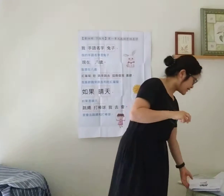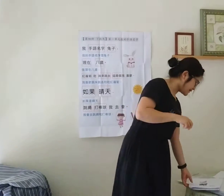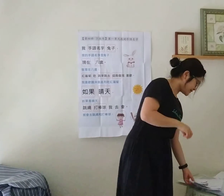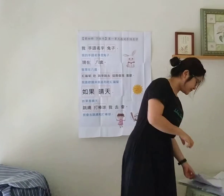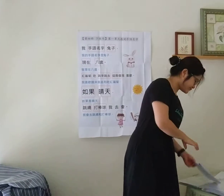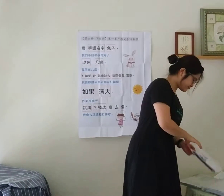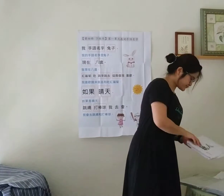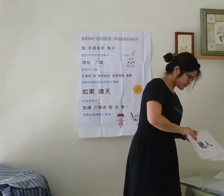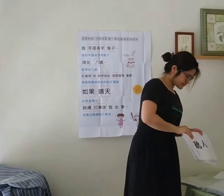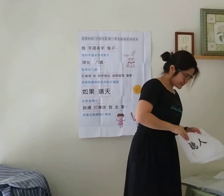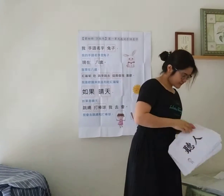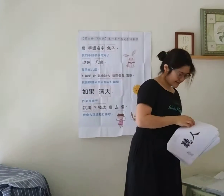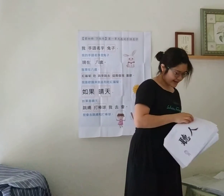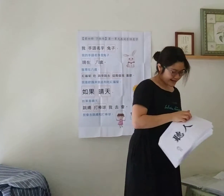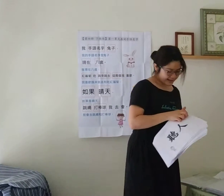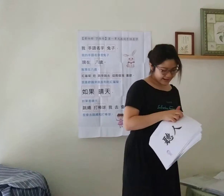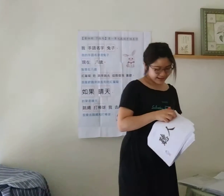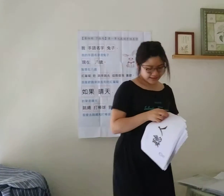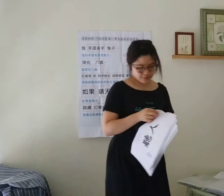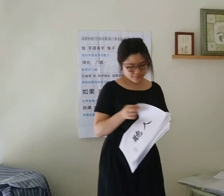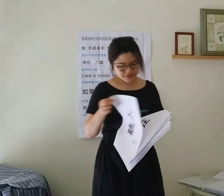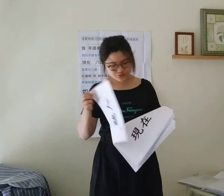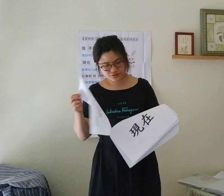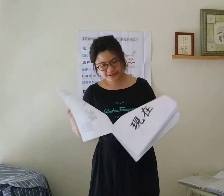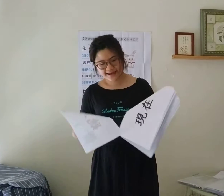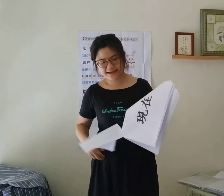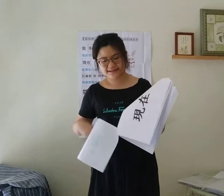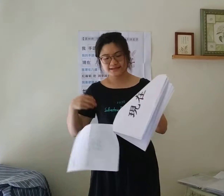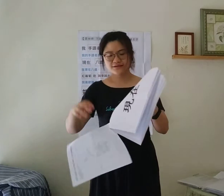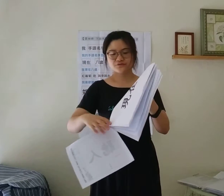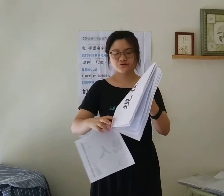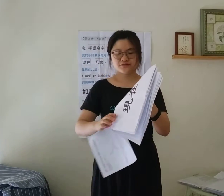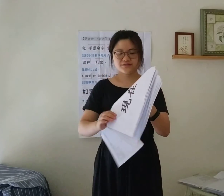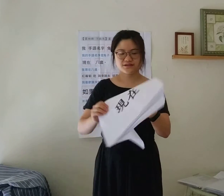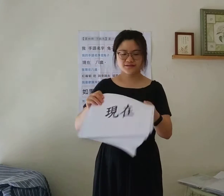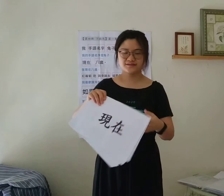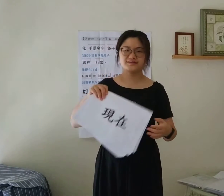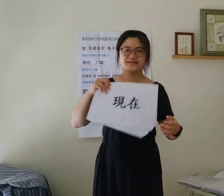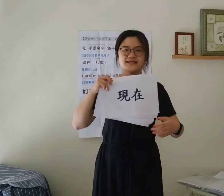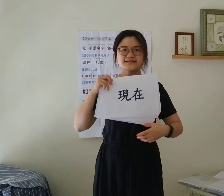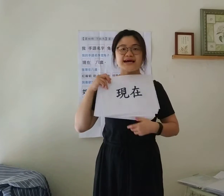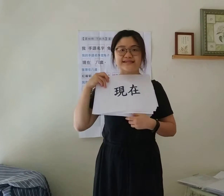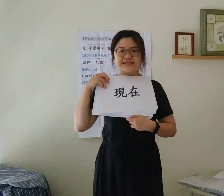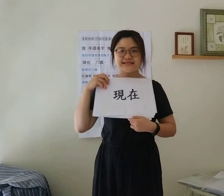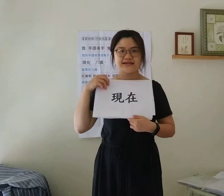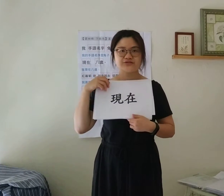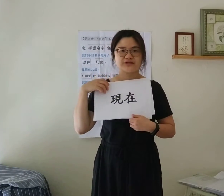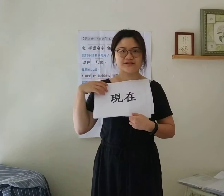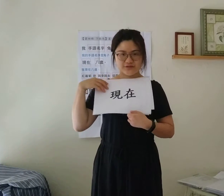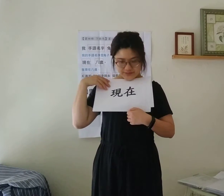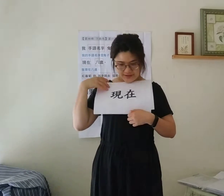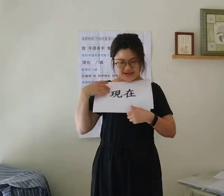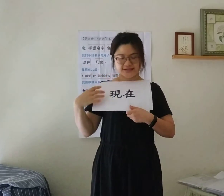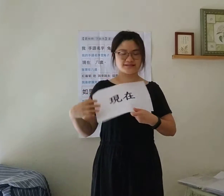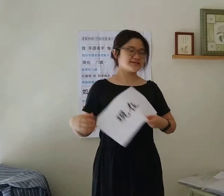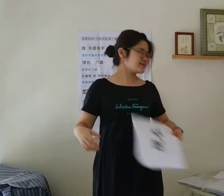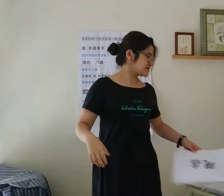人。那呢，我们继续看，这个是现在，现在就要借用你们两只